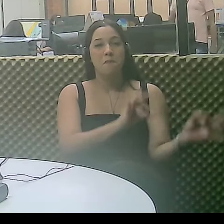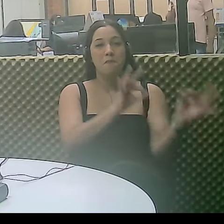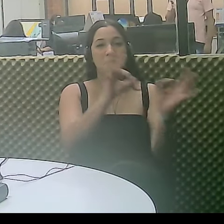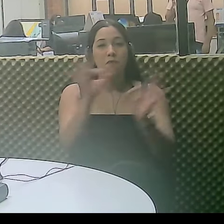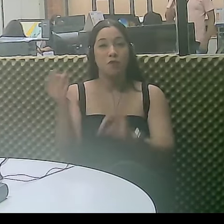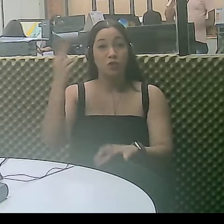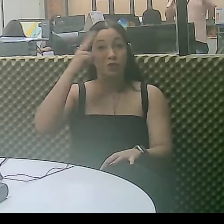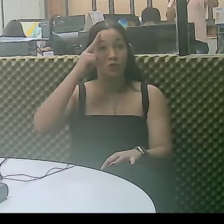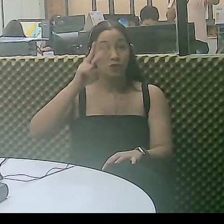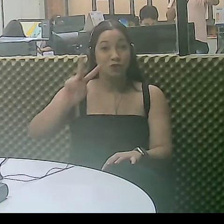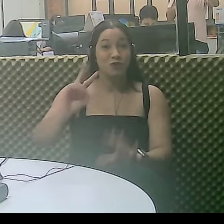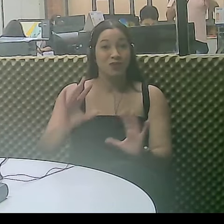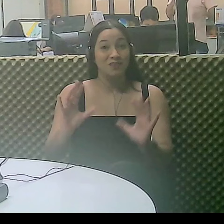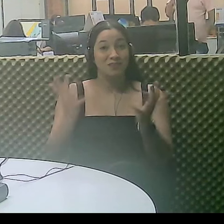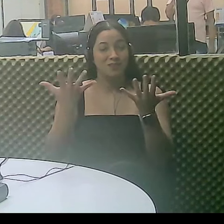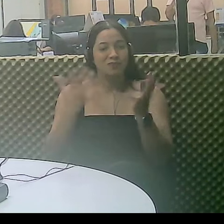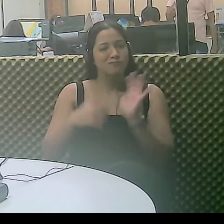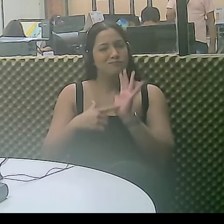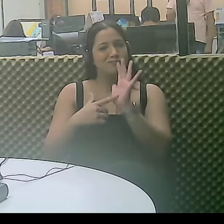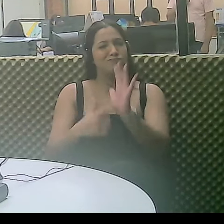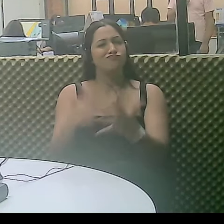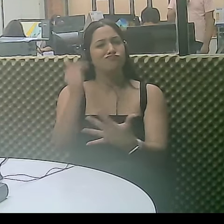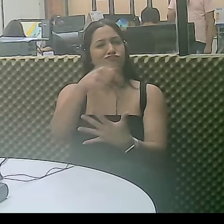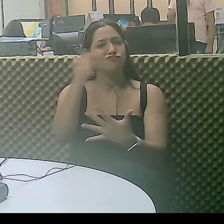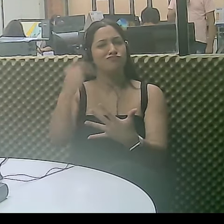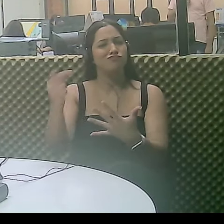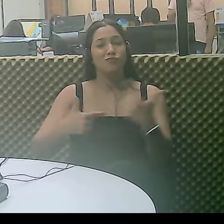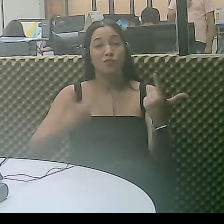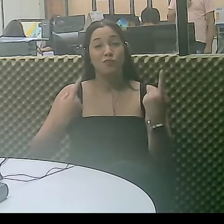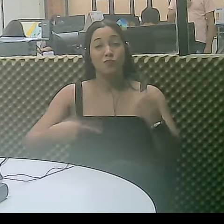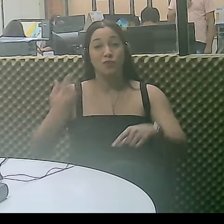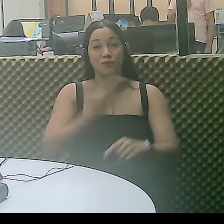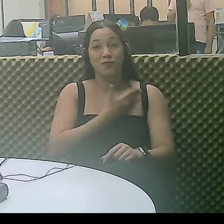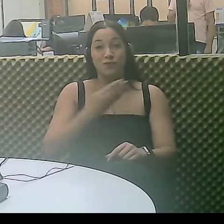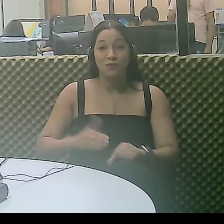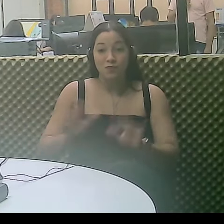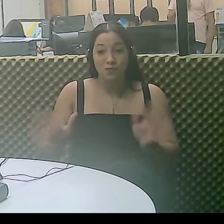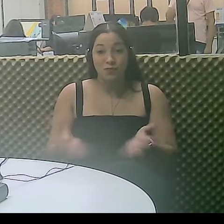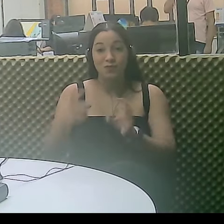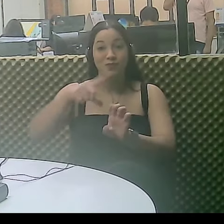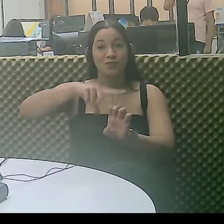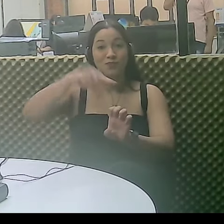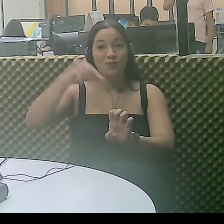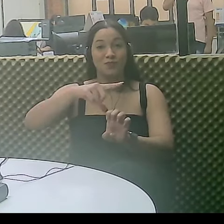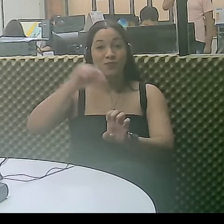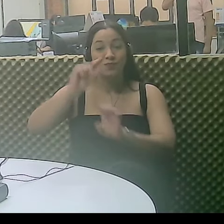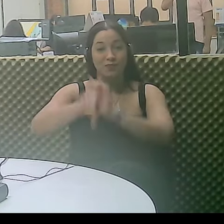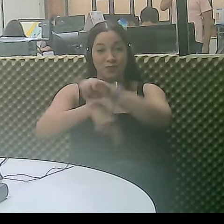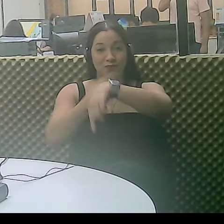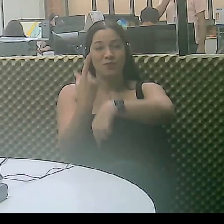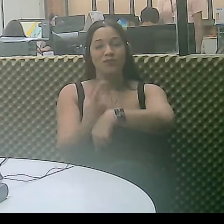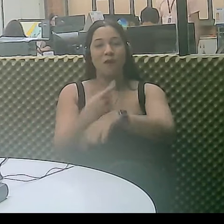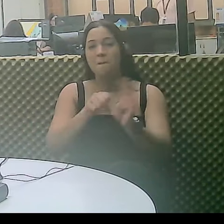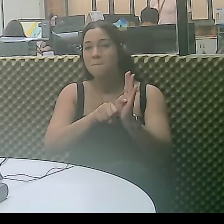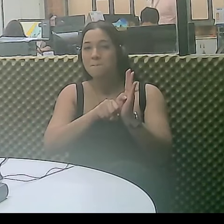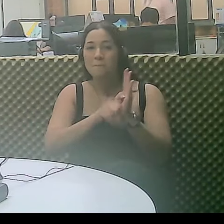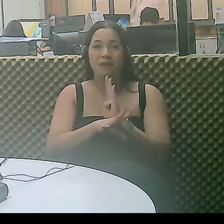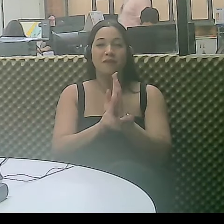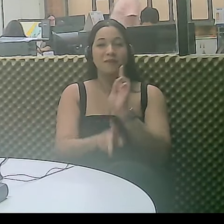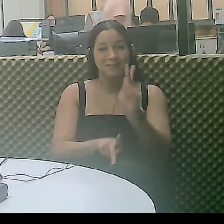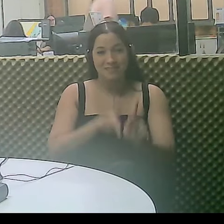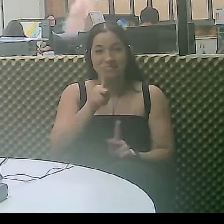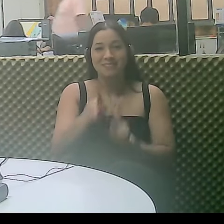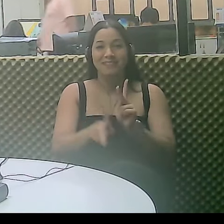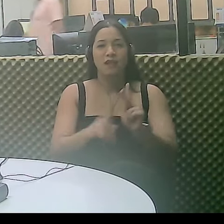dois dias de evento, evidenciam as políticas públicas de incentivo ao empreendedorismo e inovação em benefício da